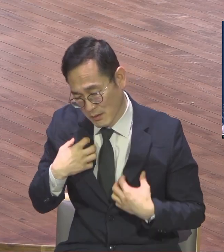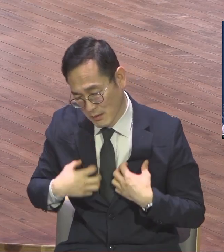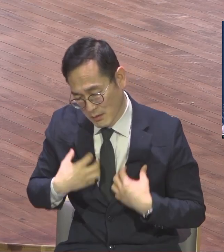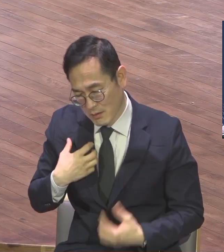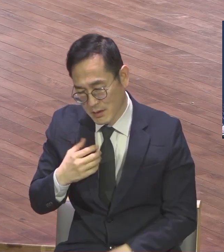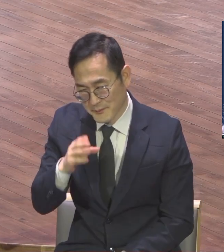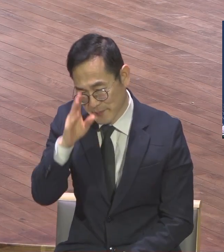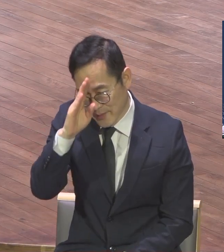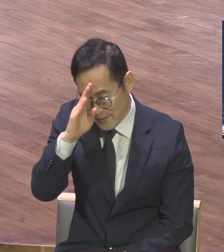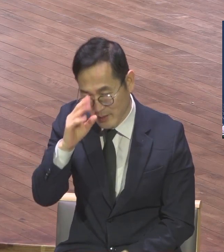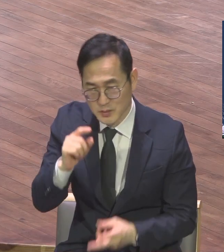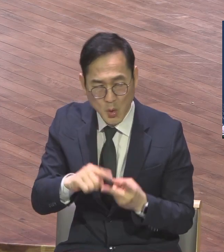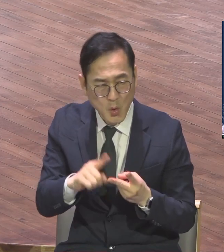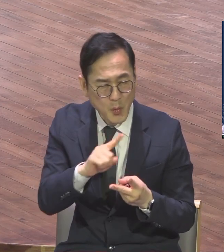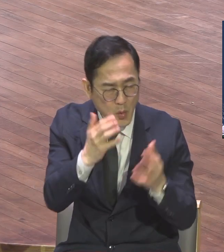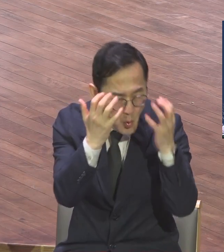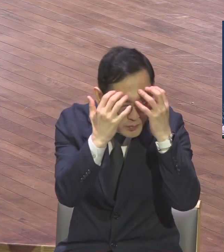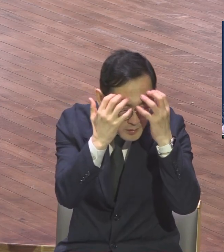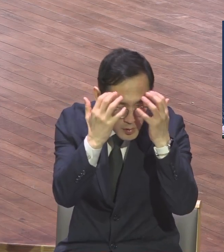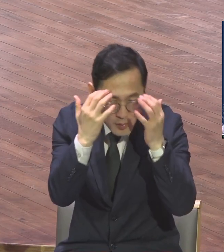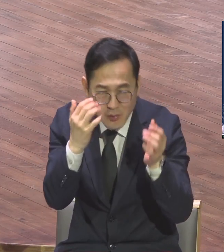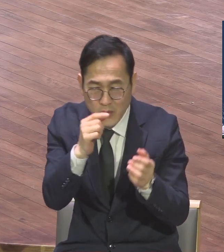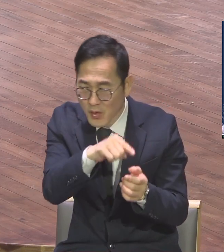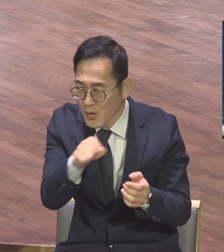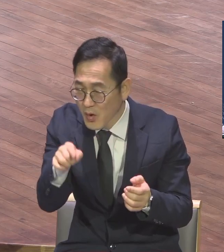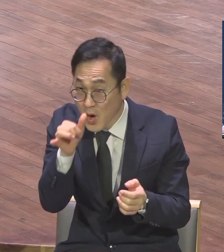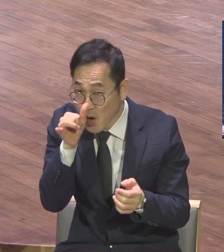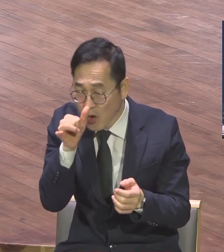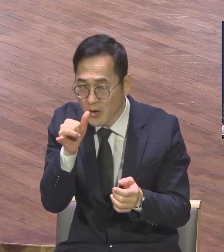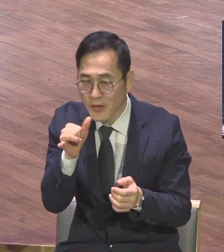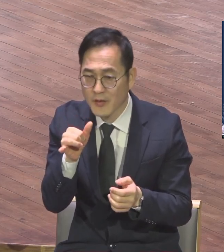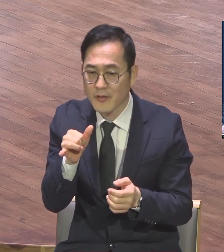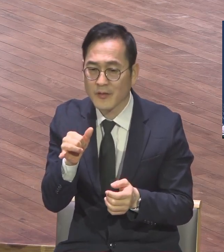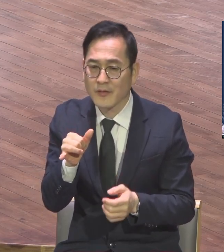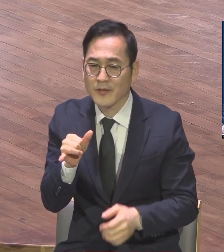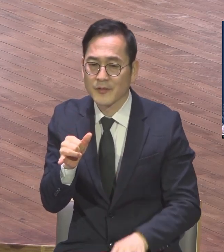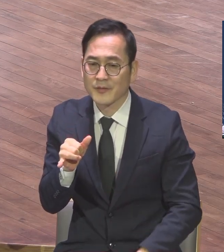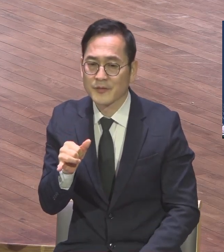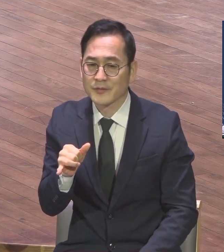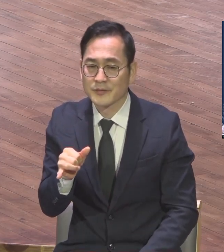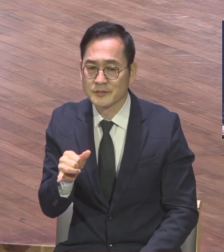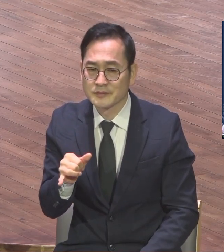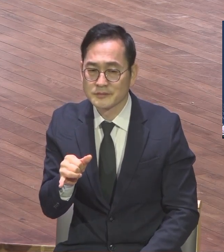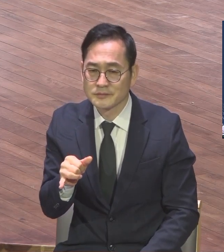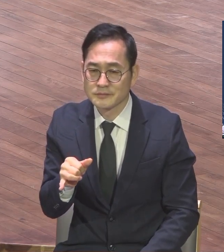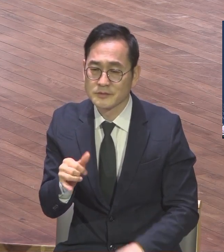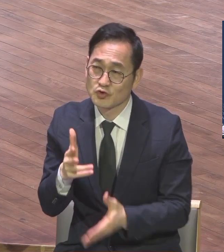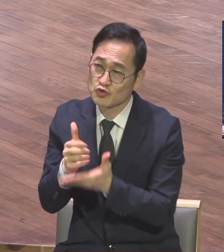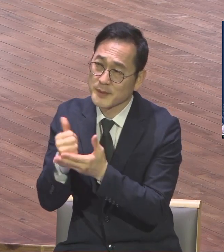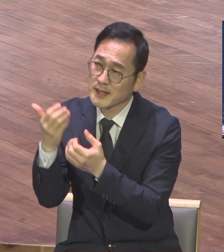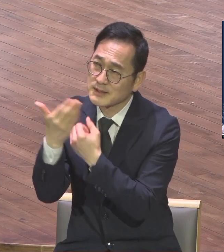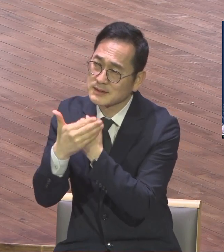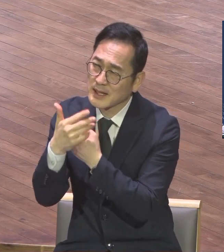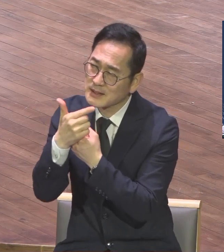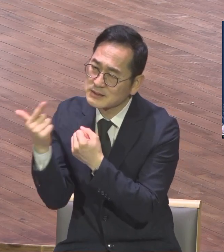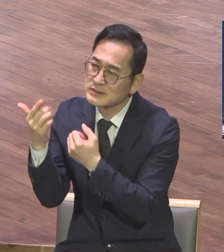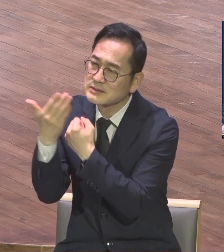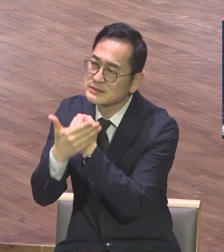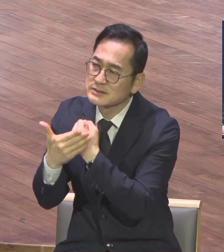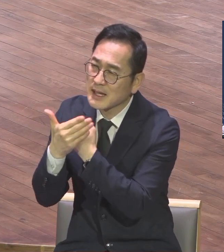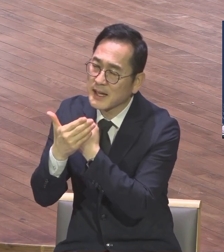고통이나 환란의 고통을 당하는 분이 계시다면 우리 주님이 주시는 더 큰